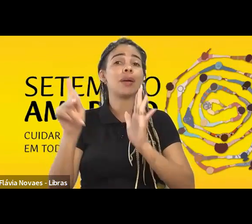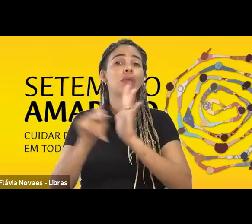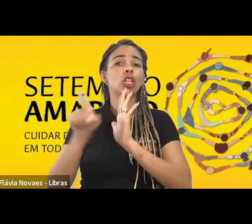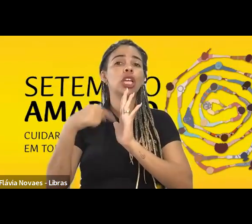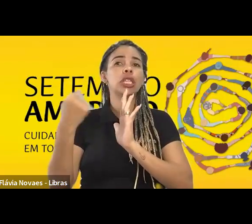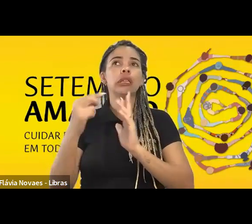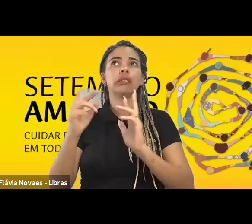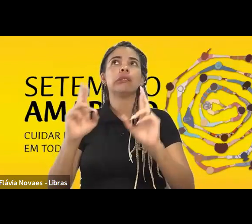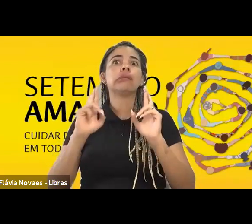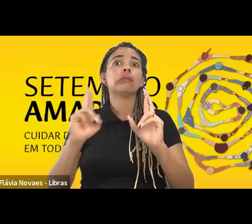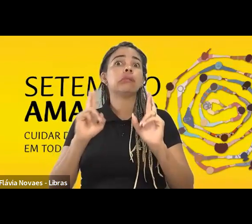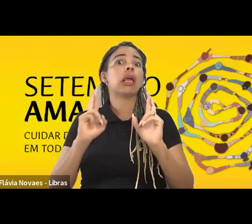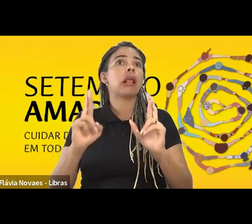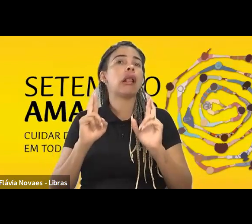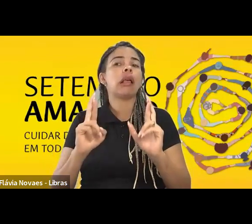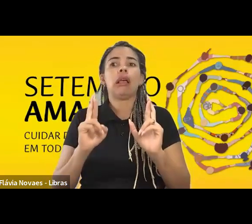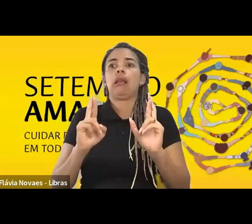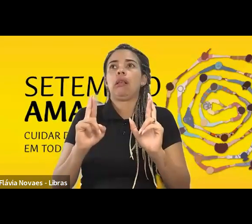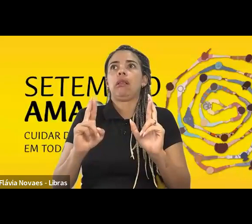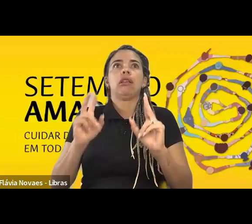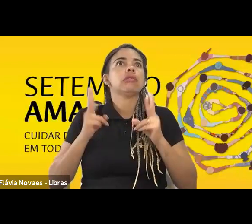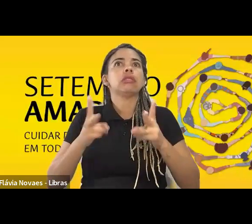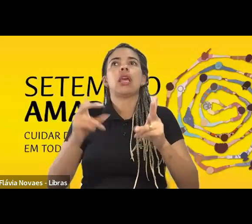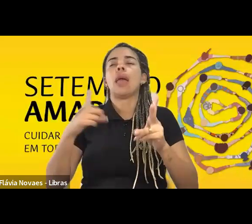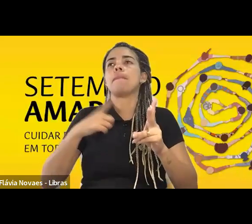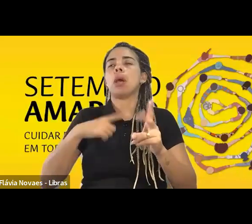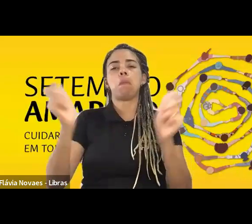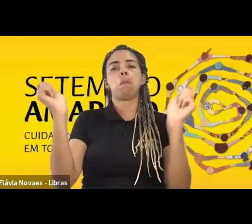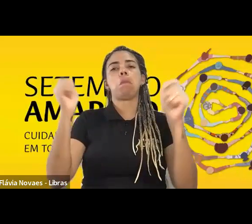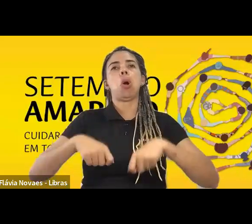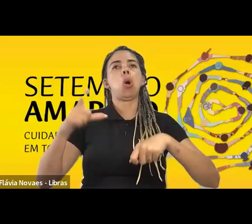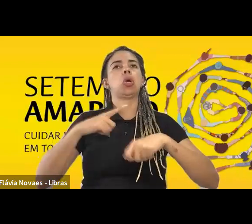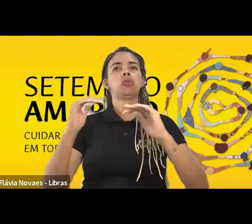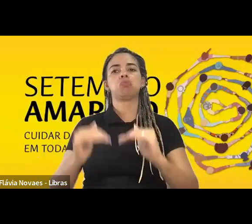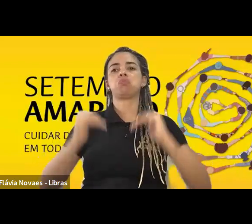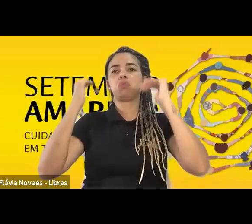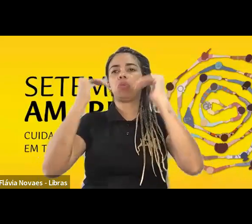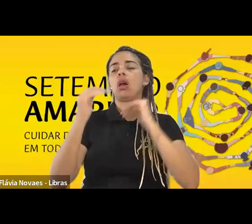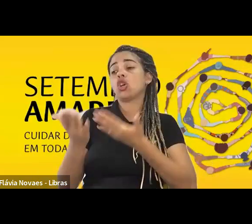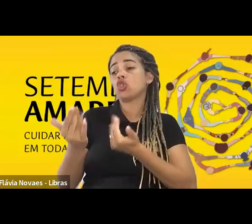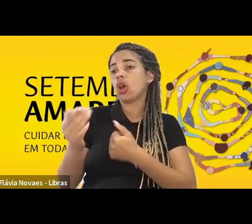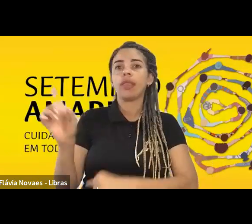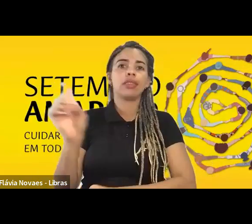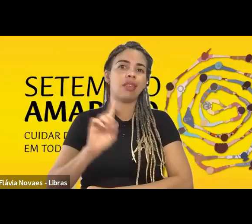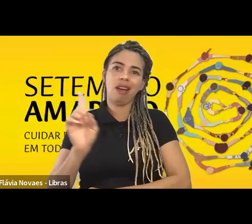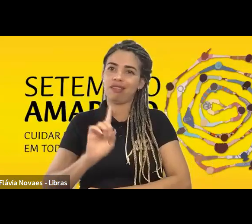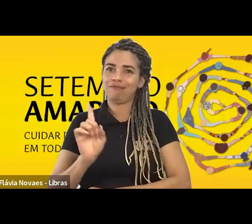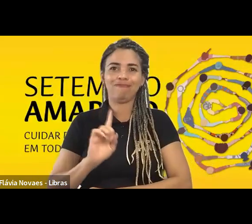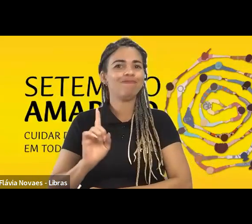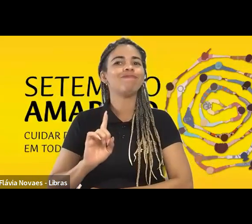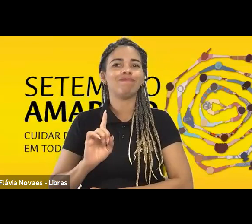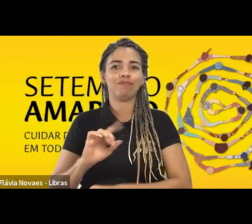expectativa, não deposite uma expectativa que extrapole as competências daquele sujeito, do que ele pode nos oferecer. E